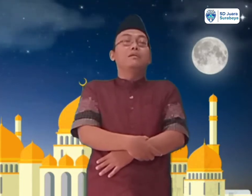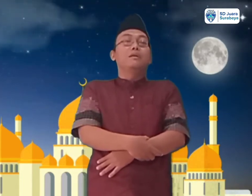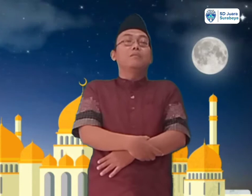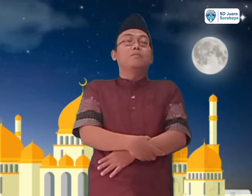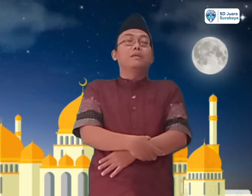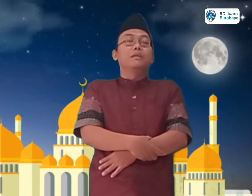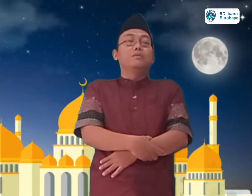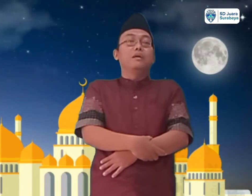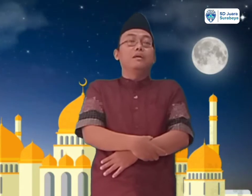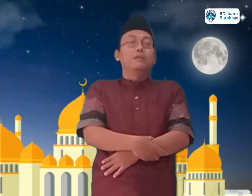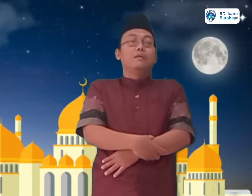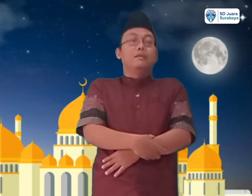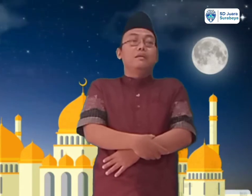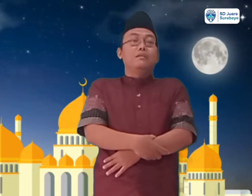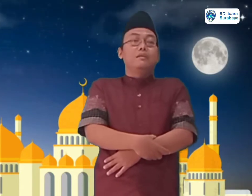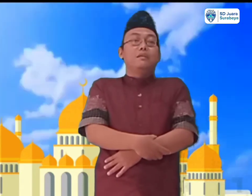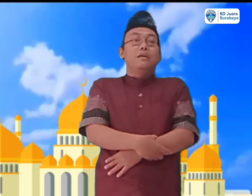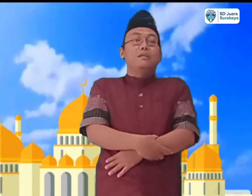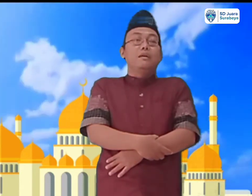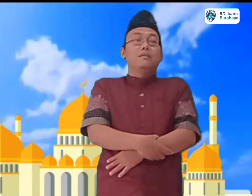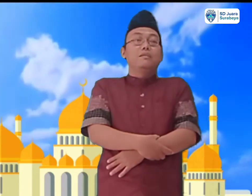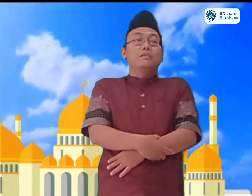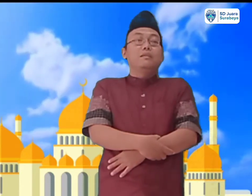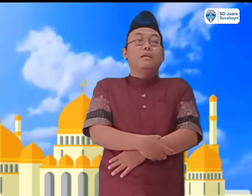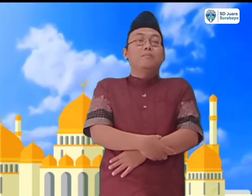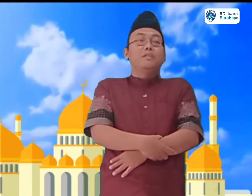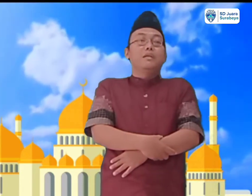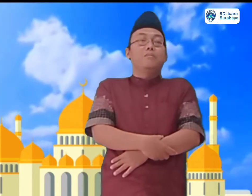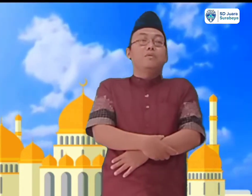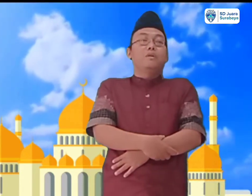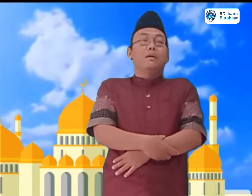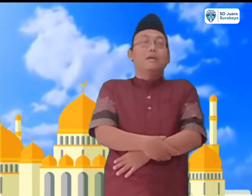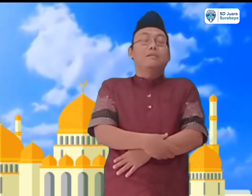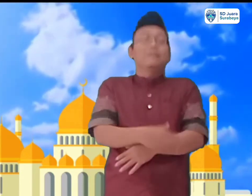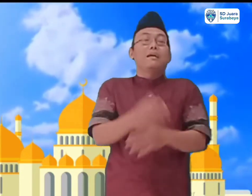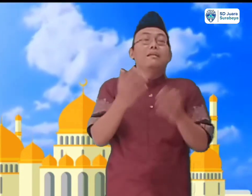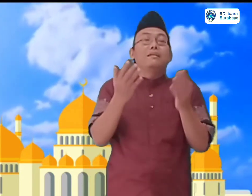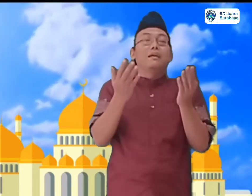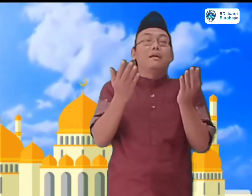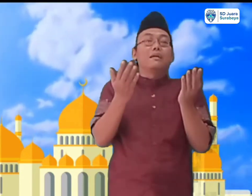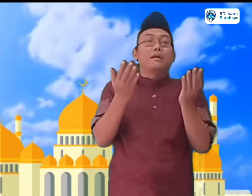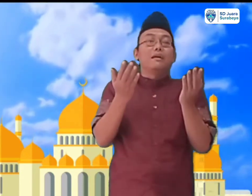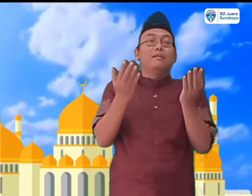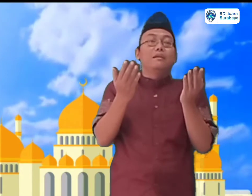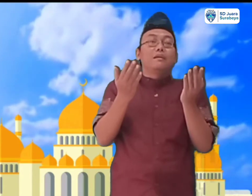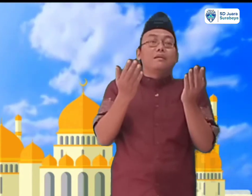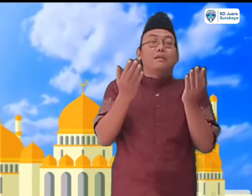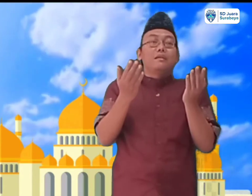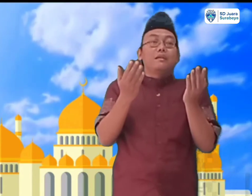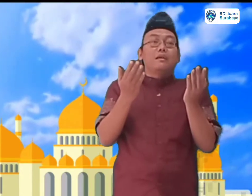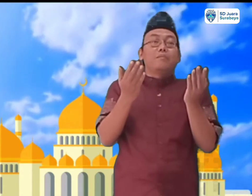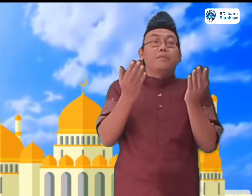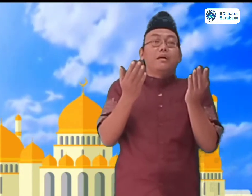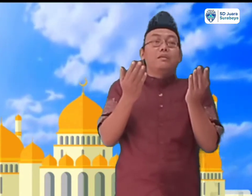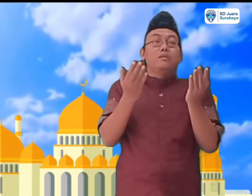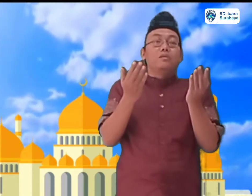dengan membaca doa. Istighdar dan siap sikap doa, tangan diangkat, kaki rapat,